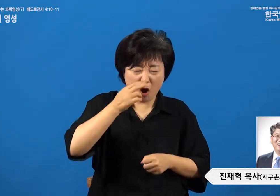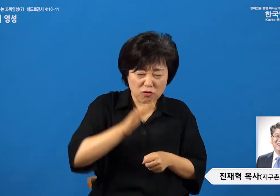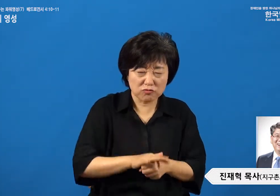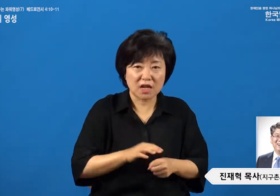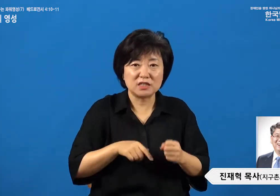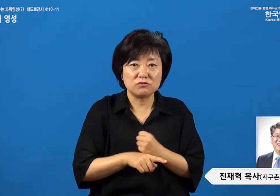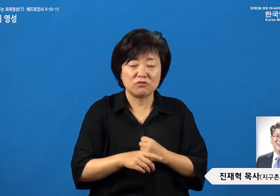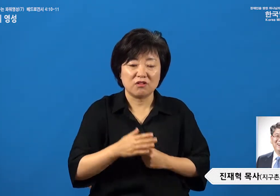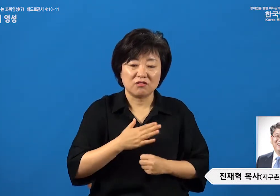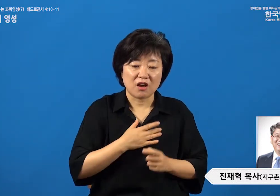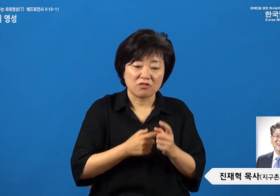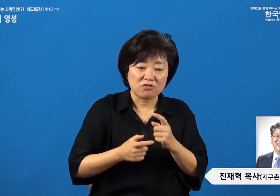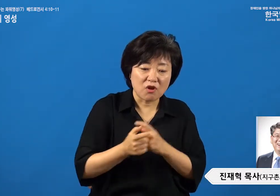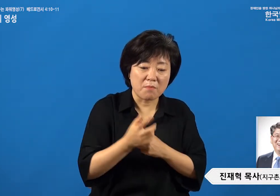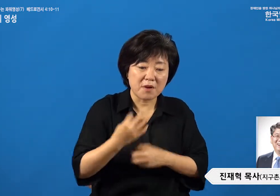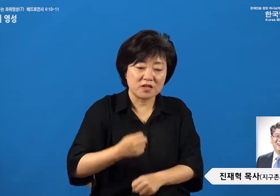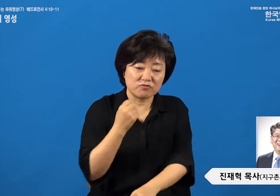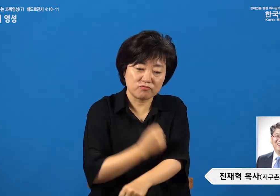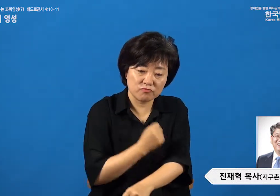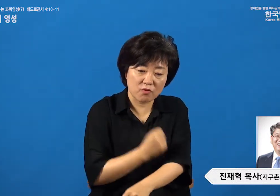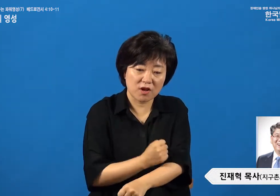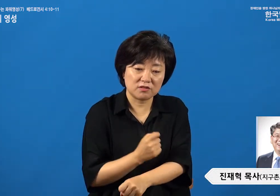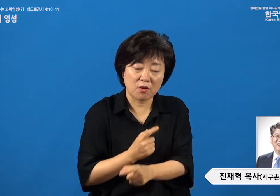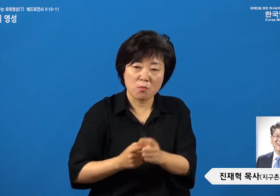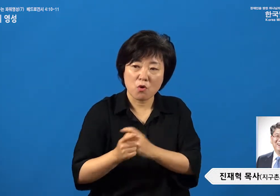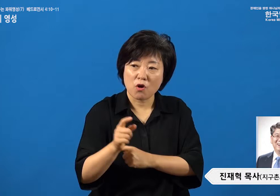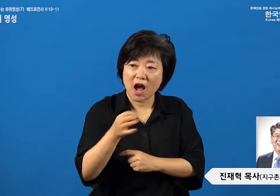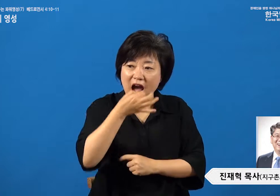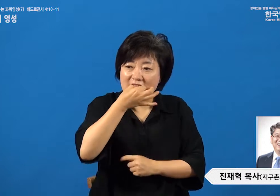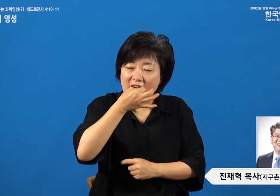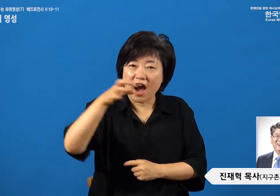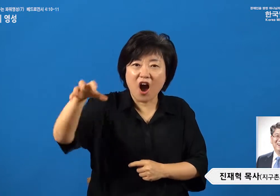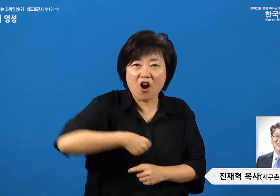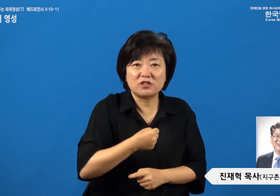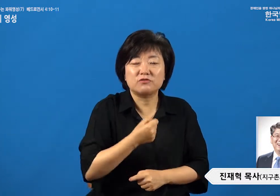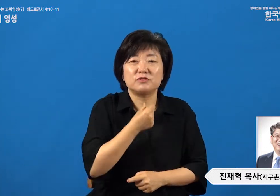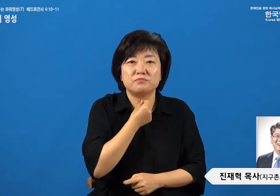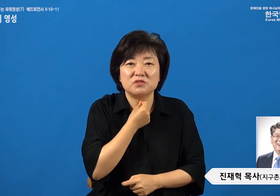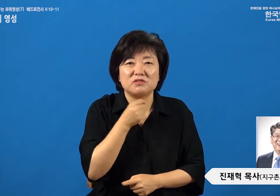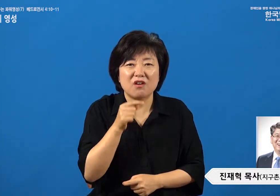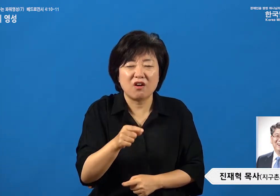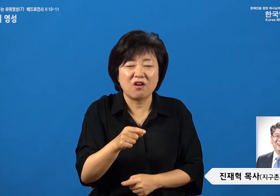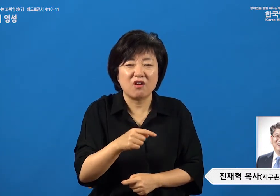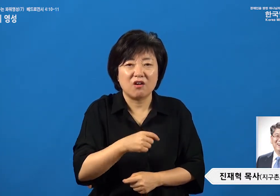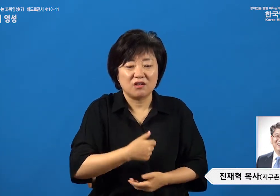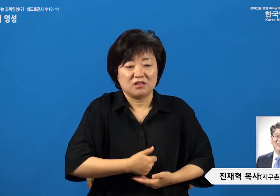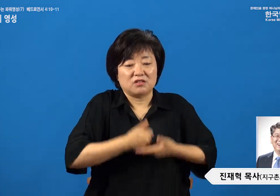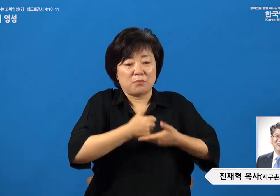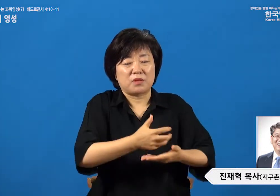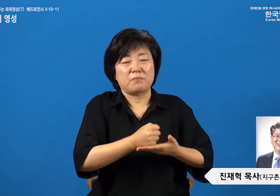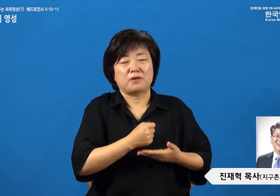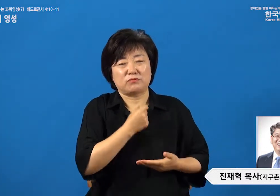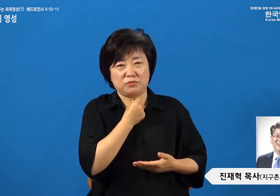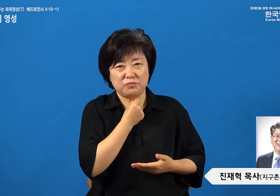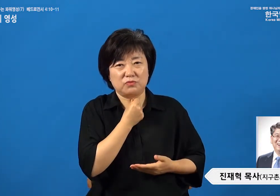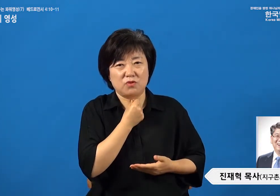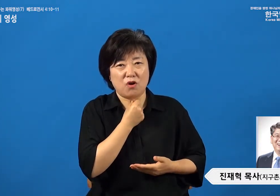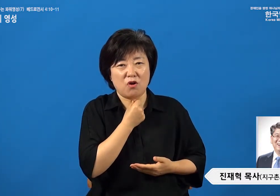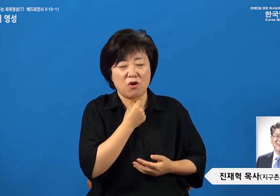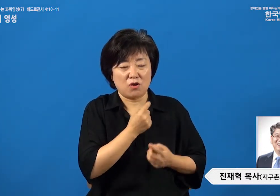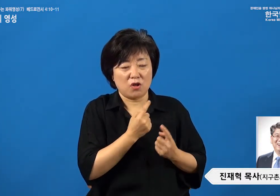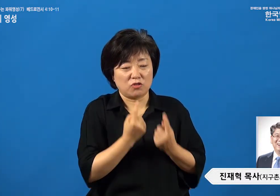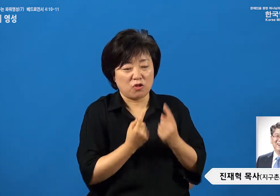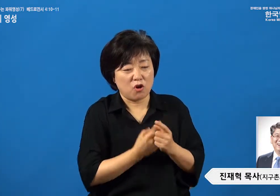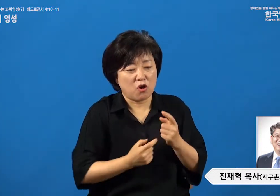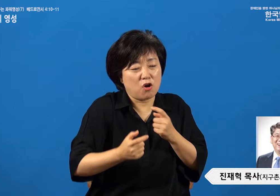우리가 정말 더 수고하고 얻기를 원하는 것, 어쩌면 섬김을 받기 위해